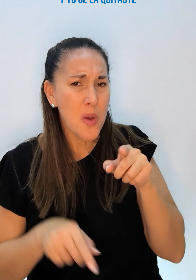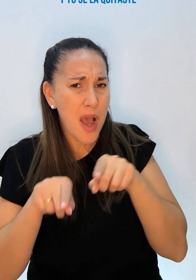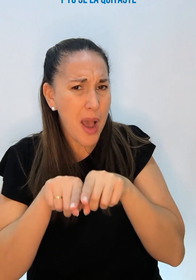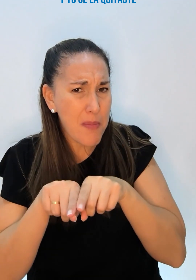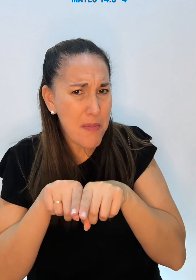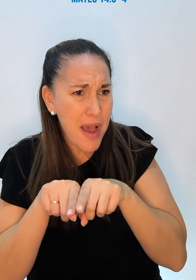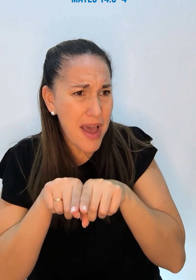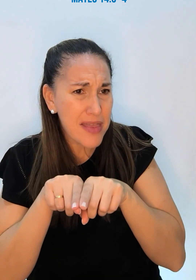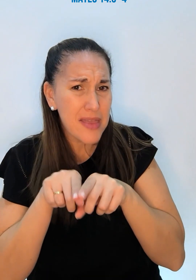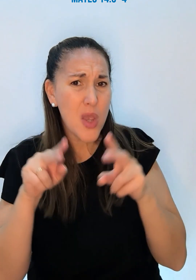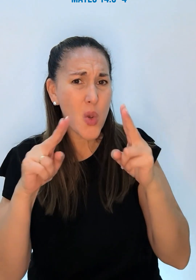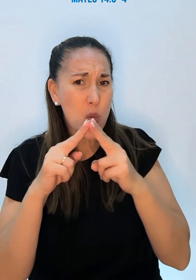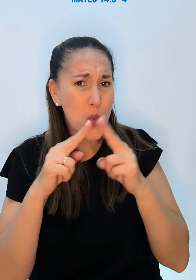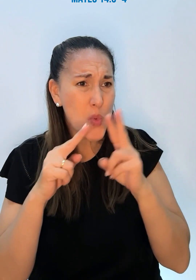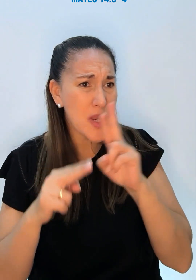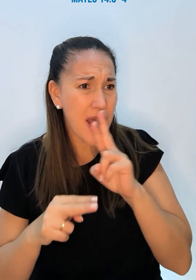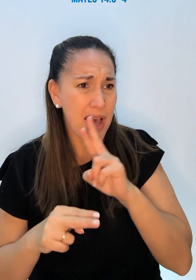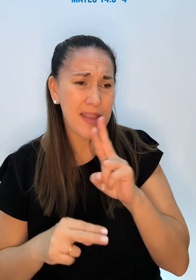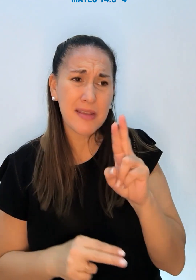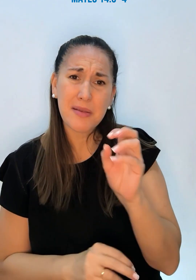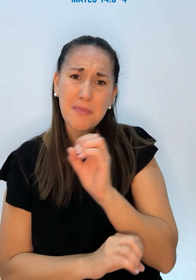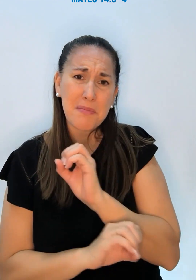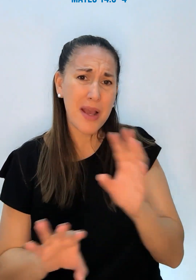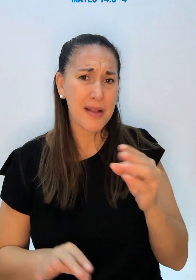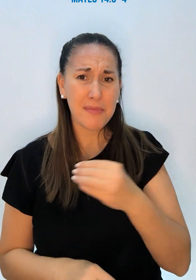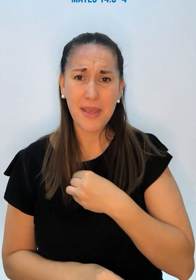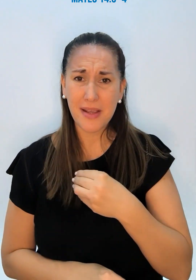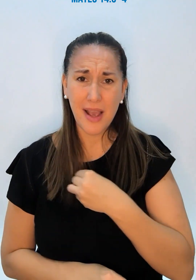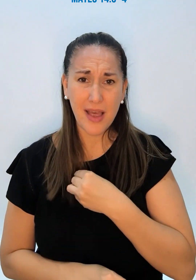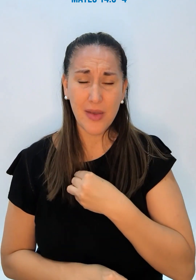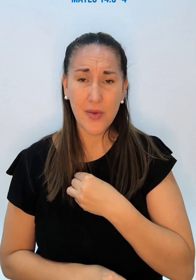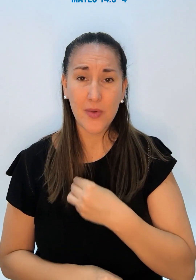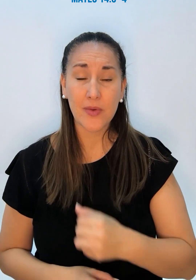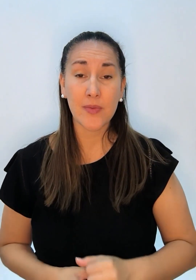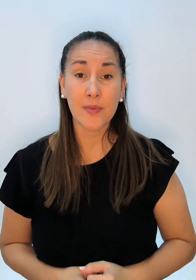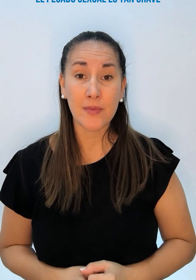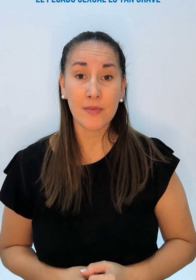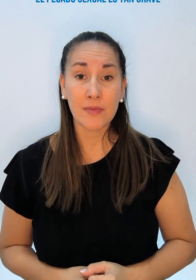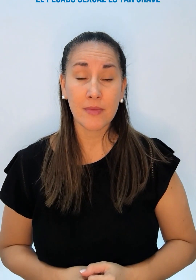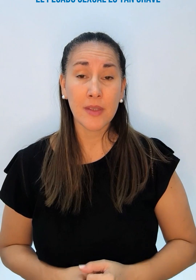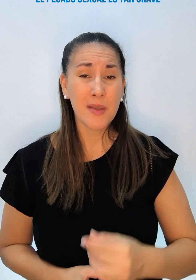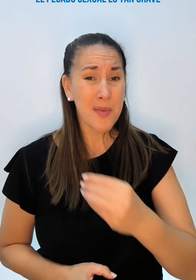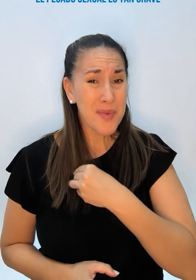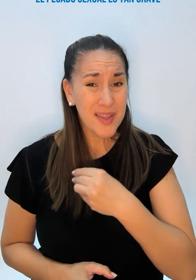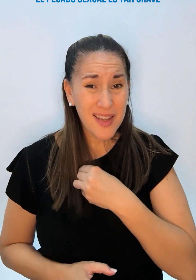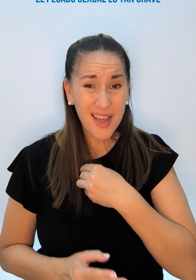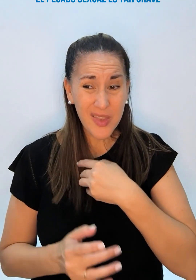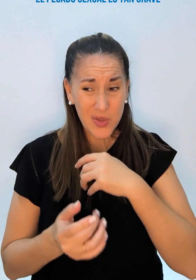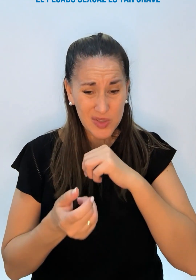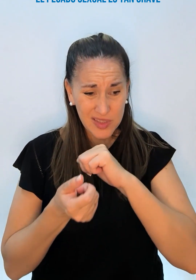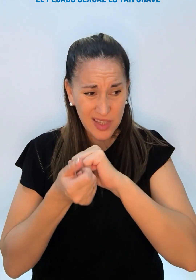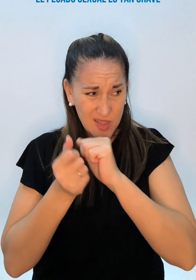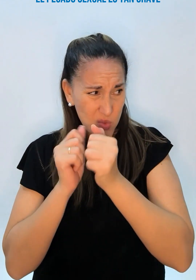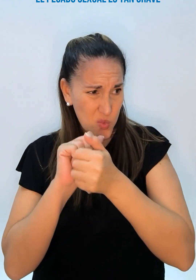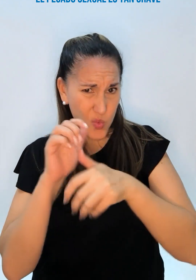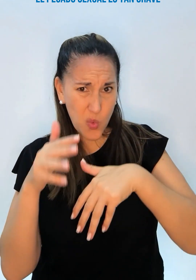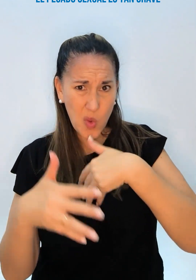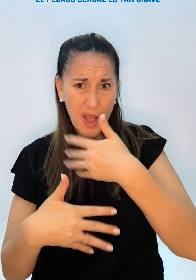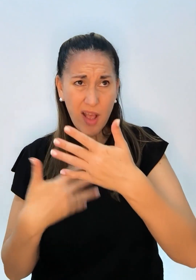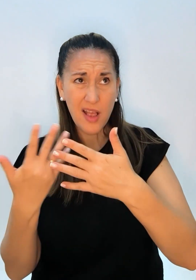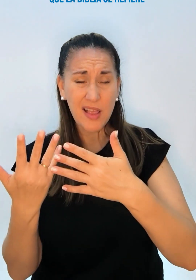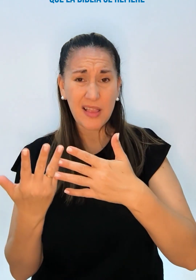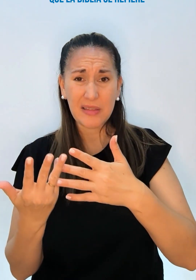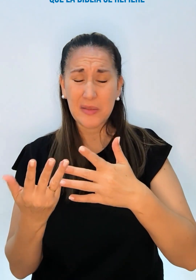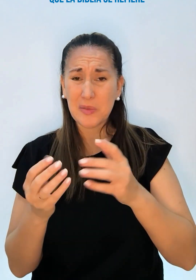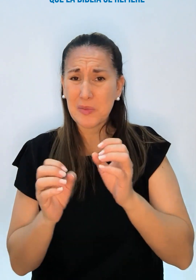tú se la quitaste. Esto está en Mateo capítulo 14, versículos 3 y 4. El pecado sexual es tan